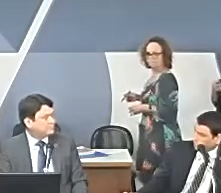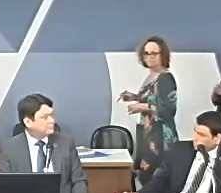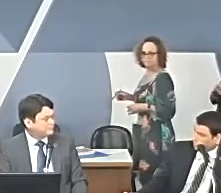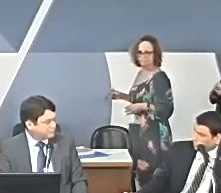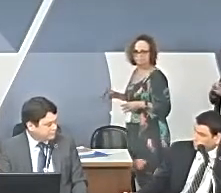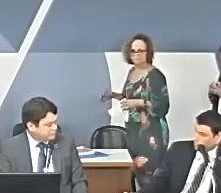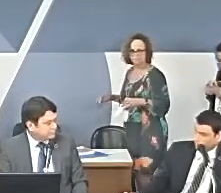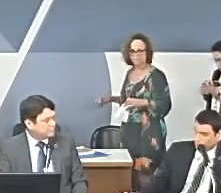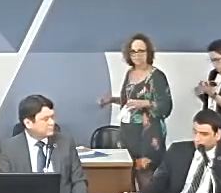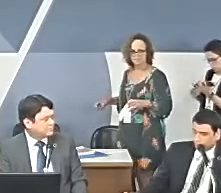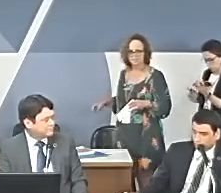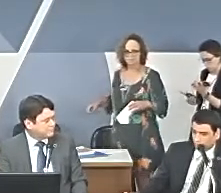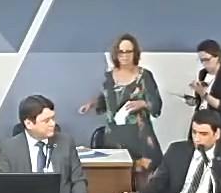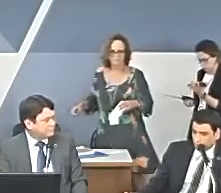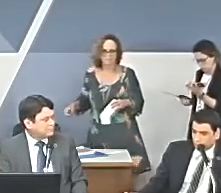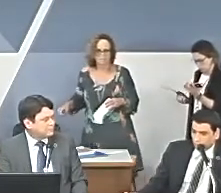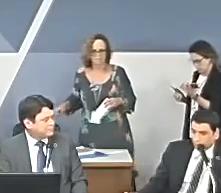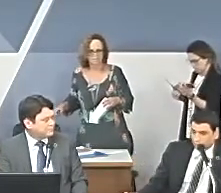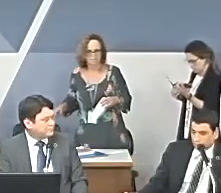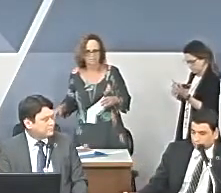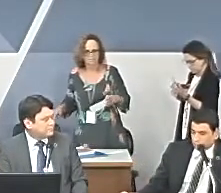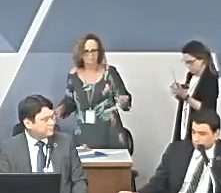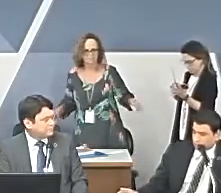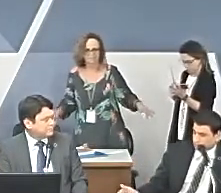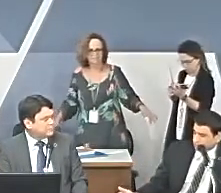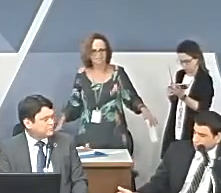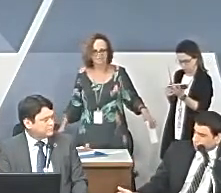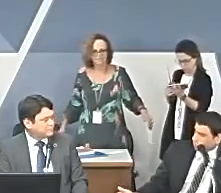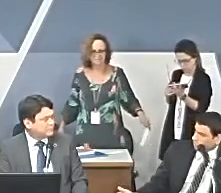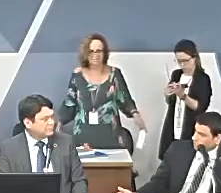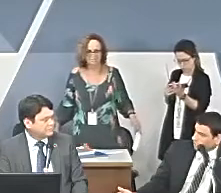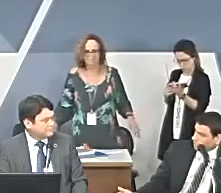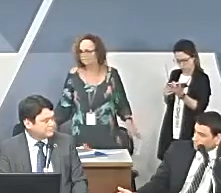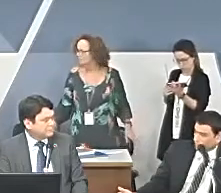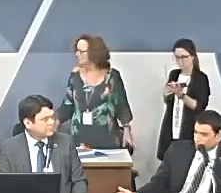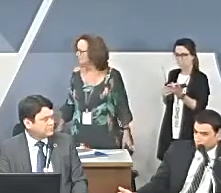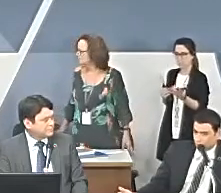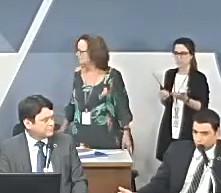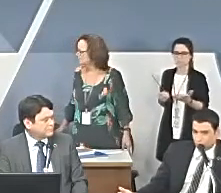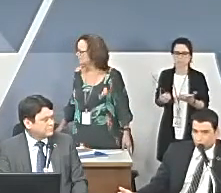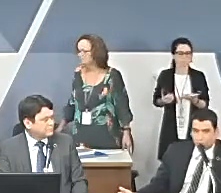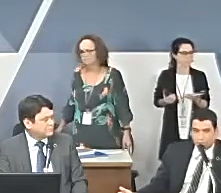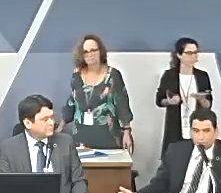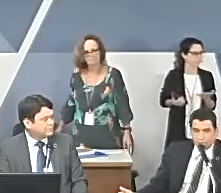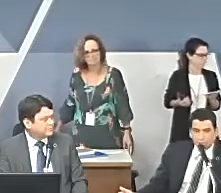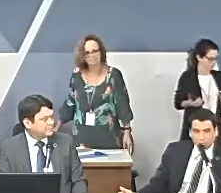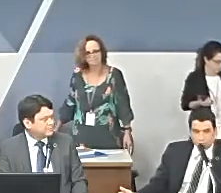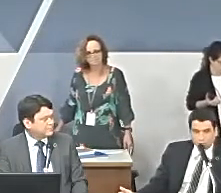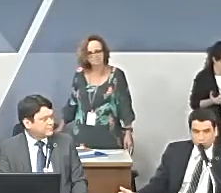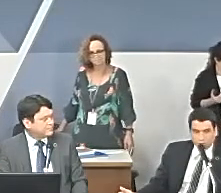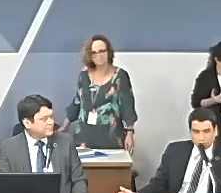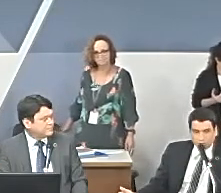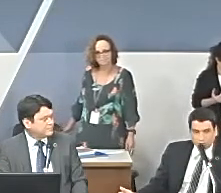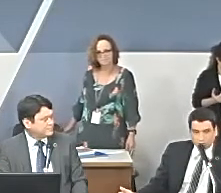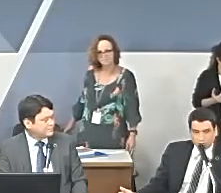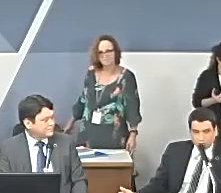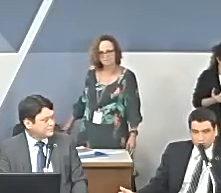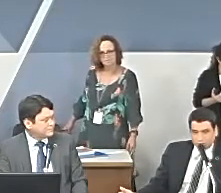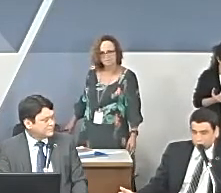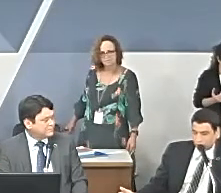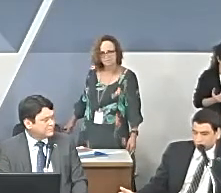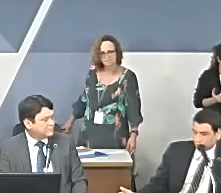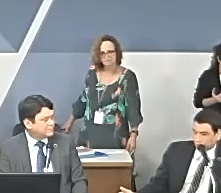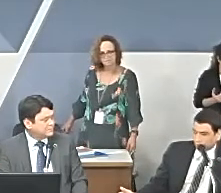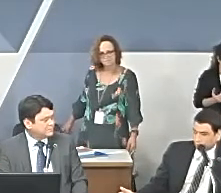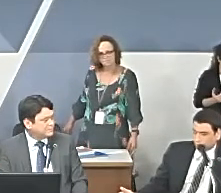com deficiência com com educação para trazer todas questões da inclusão escolar porque eu acho que a gente vai conseguir